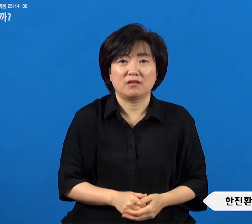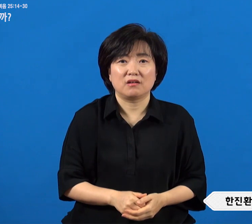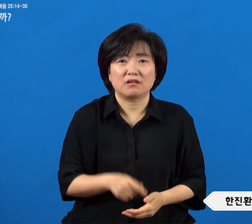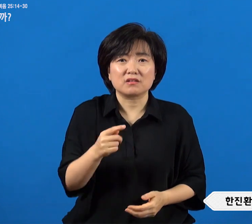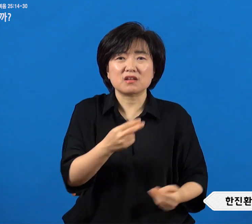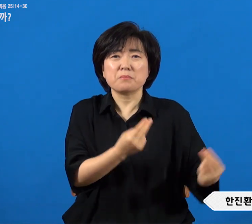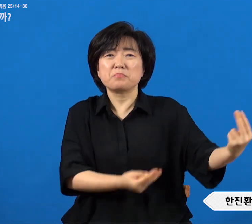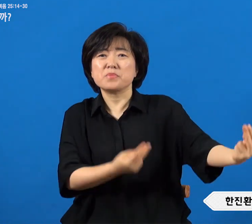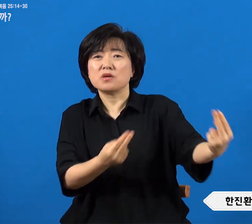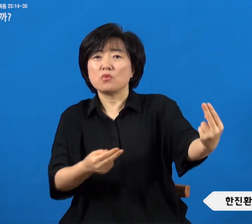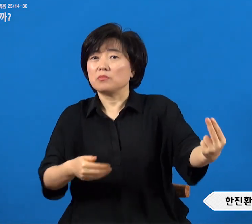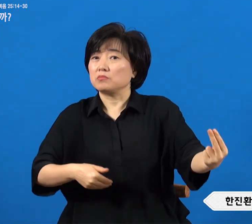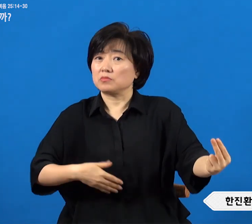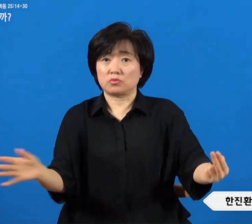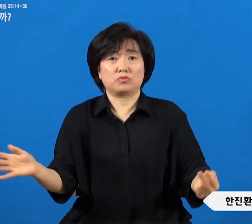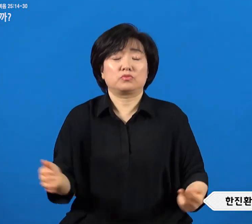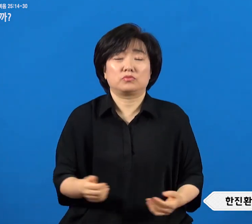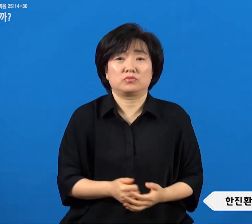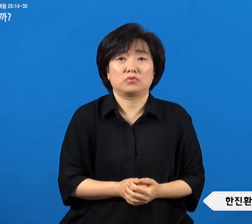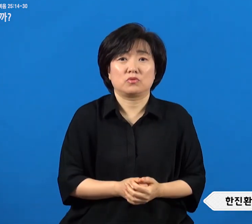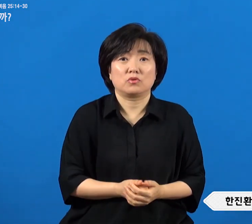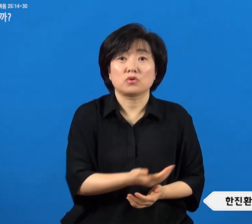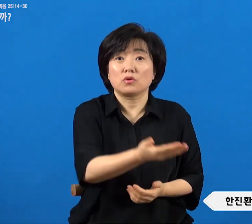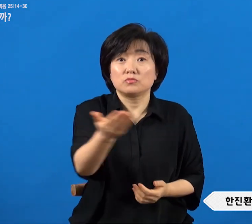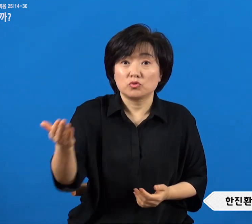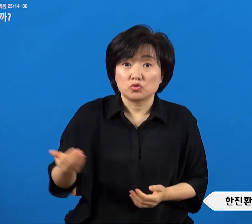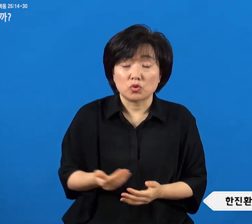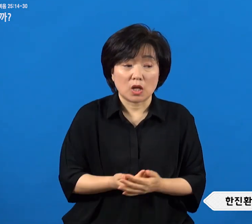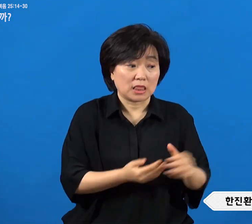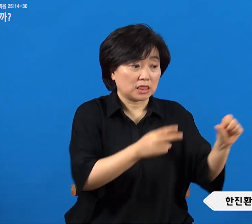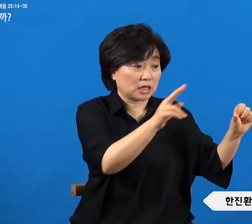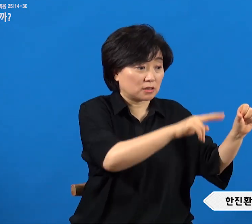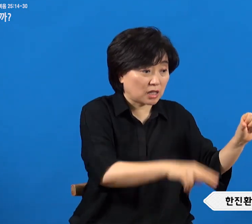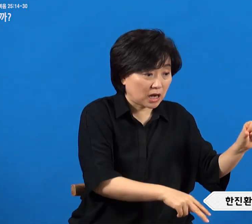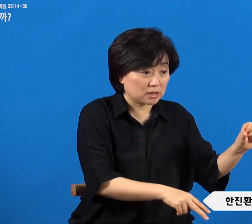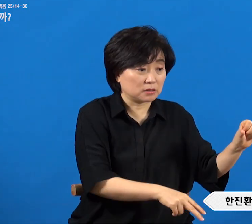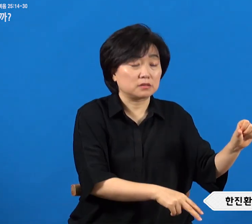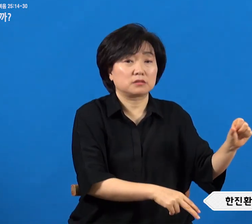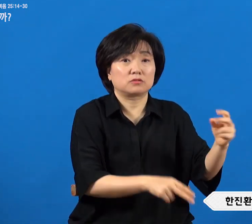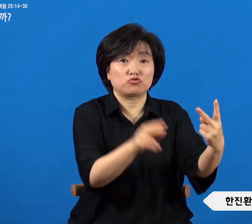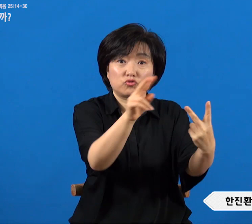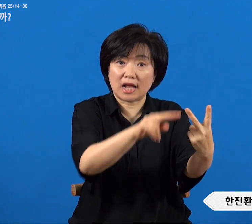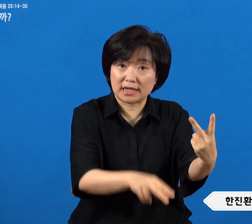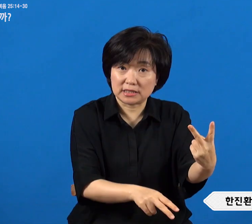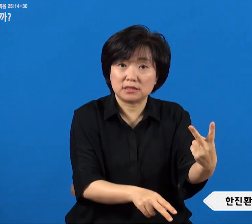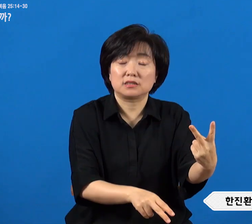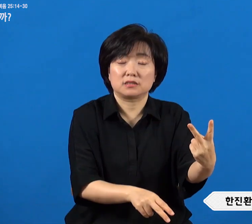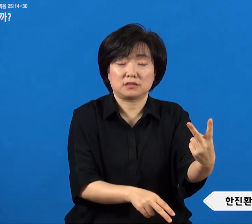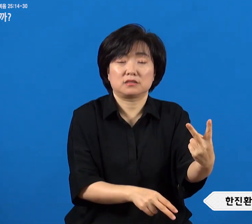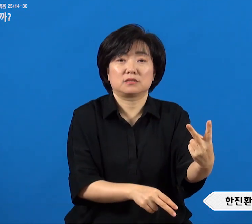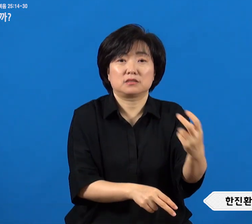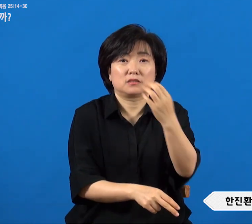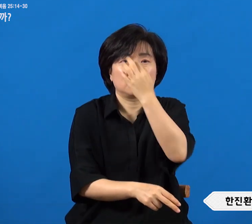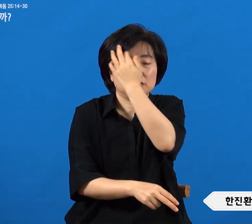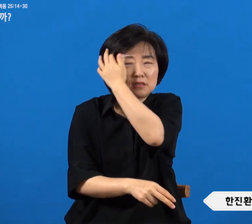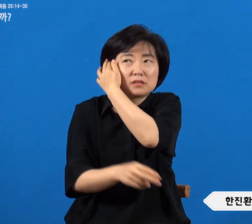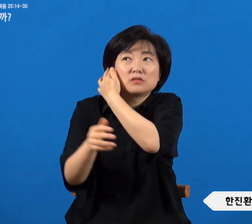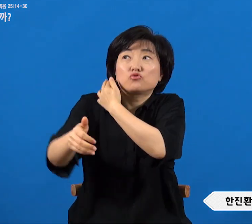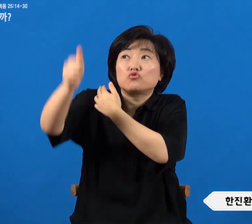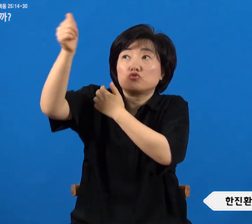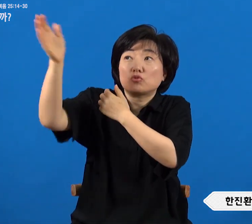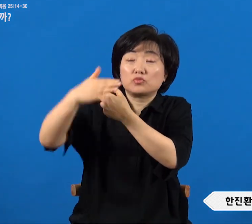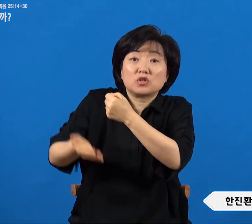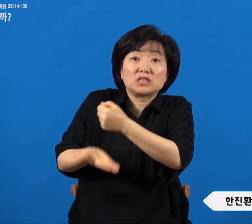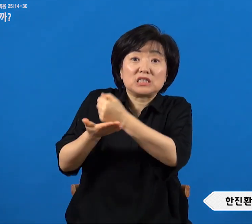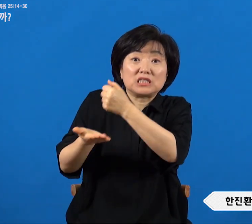그렇게 비교할 필요가 없습니다. 여러분, 5달란트 남긴 사람, 2달란트 남긴 사람, 주인에게